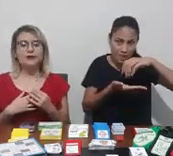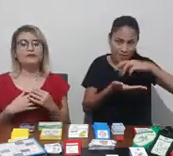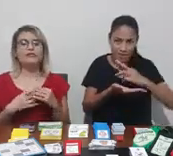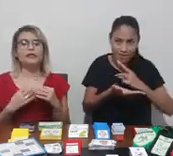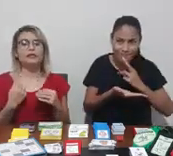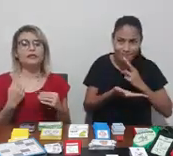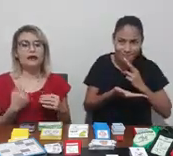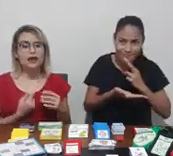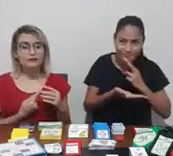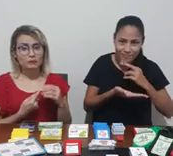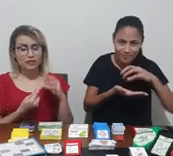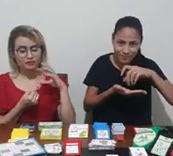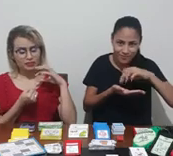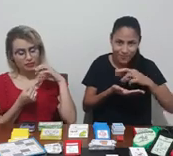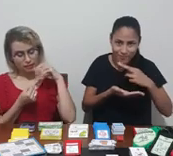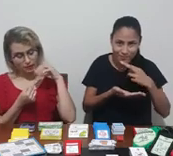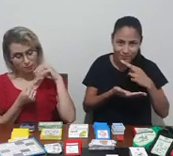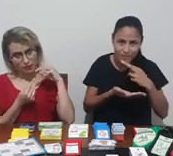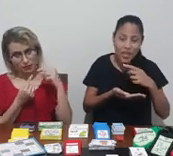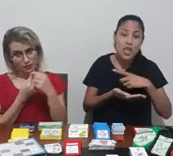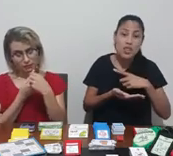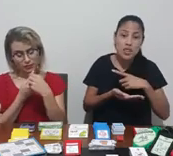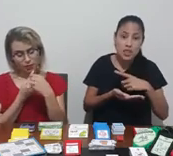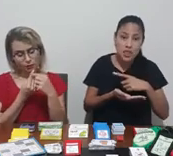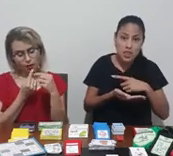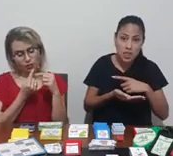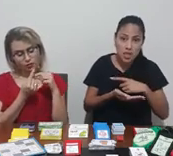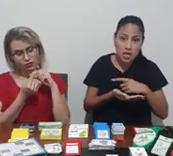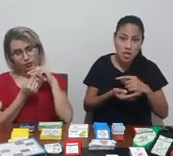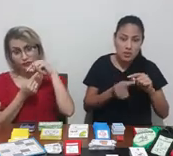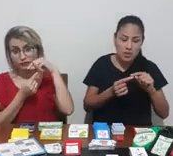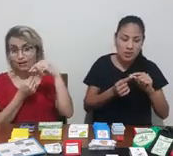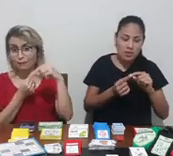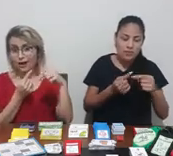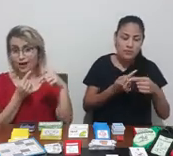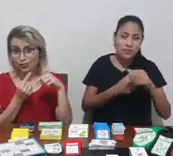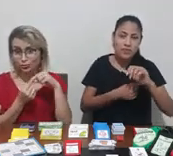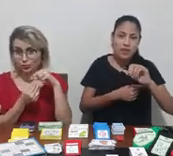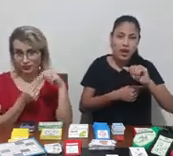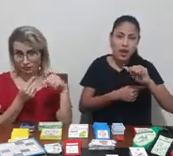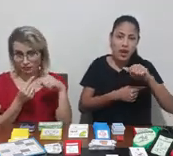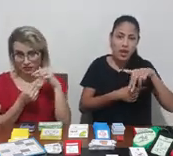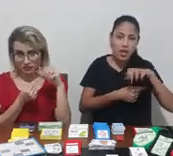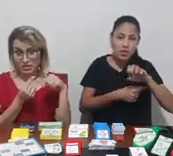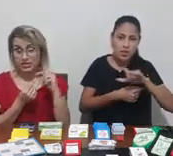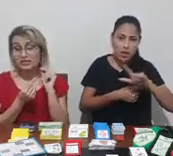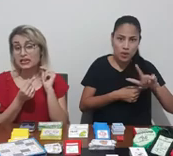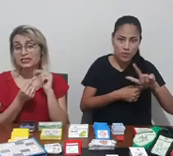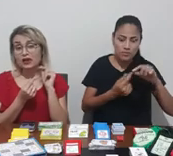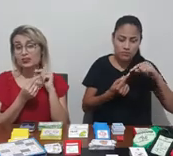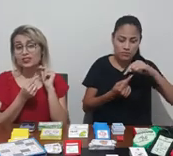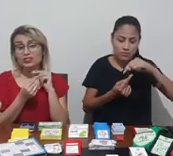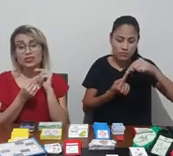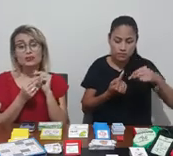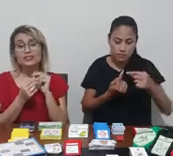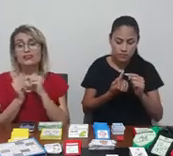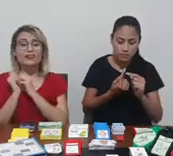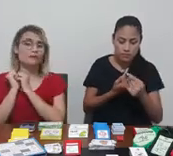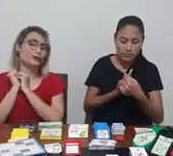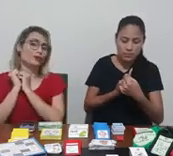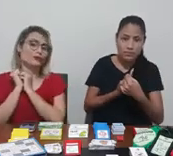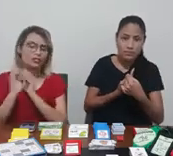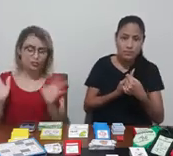E aí você sabe que na garrafa PET vai ter a tampinha e vai ter uma rodinha que fica abaixo da tampinha. E essa rodinha, geralmente,